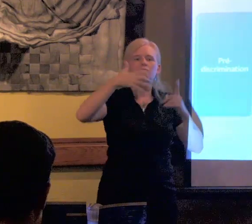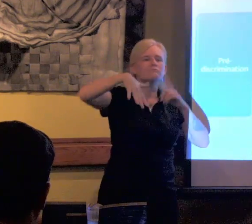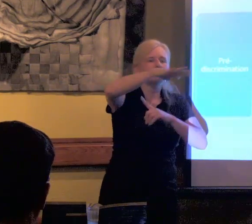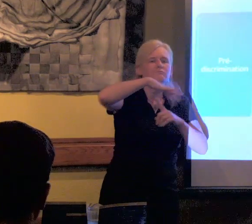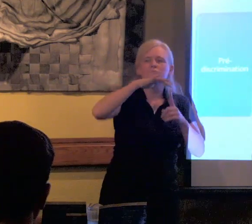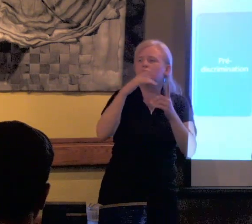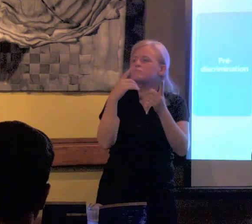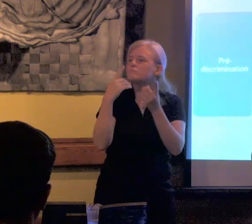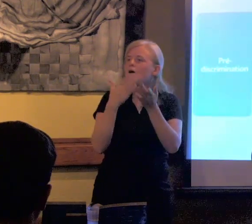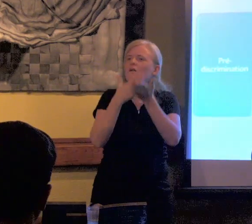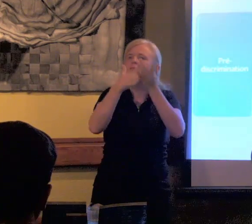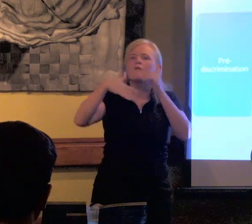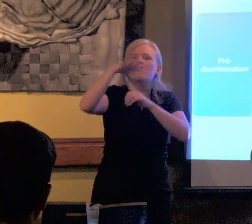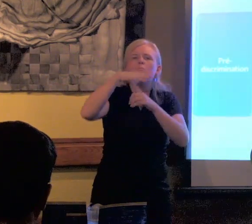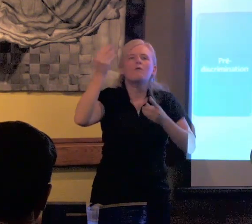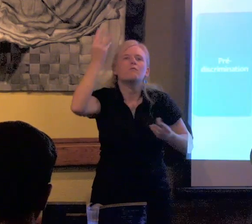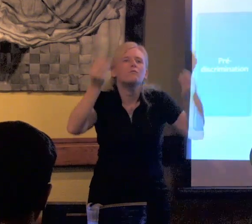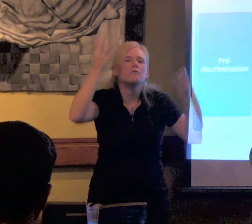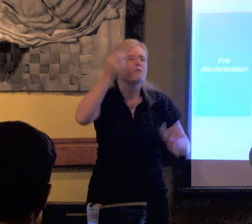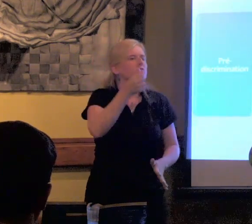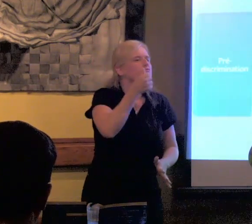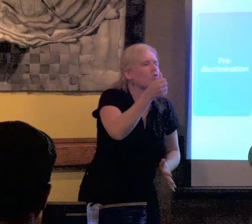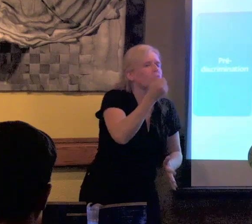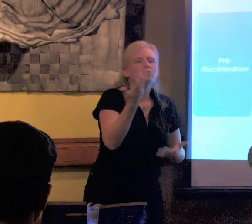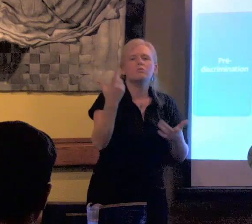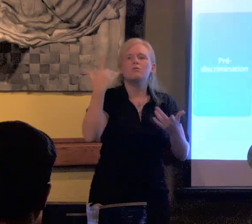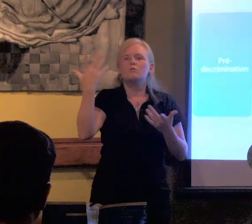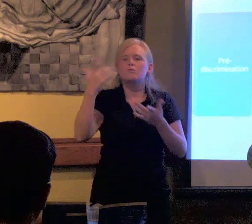On a souvent l'excuse qu'on n'a pas d'argent pour avoir des interprètes.